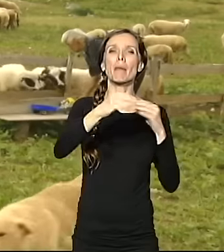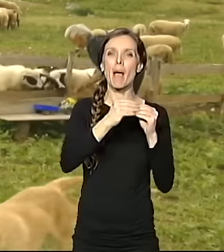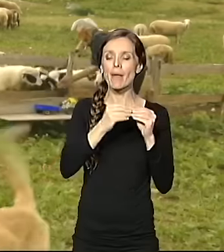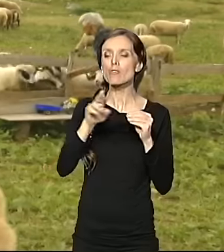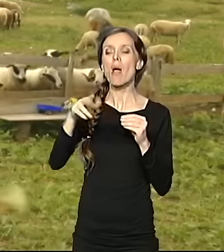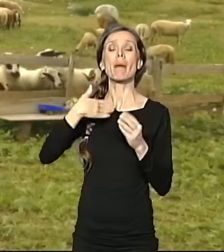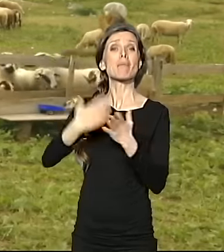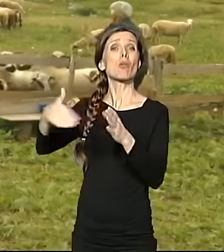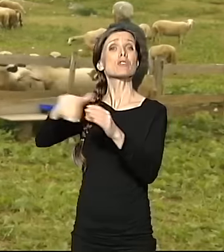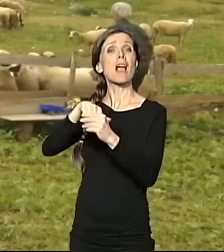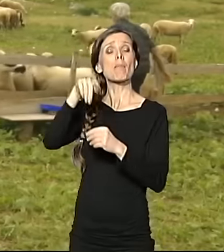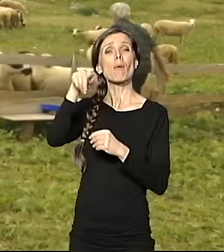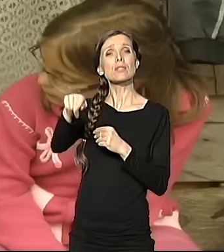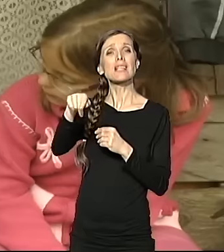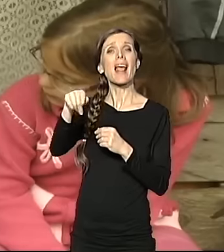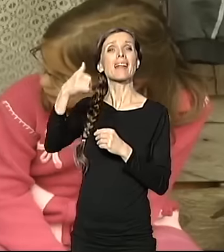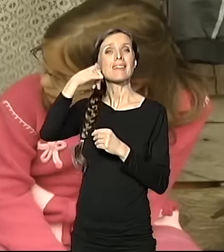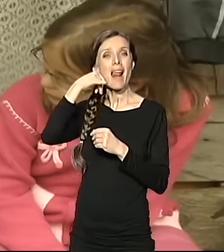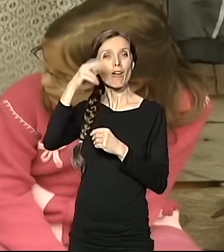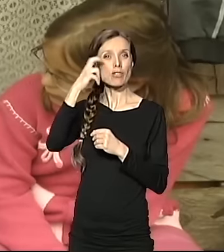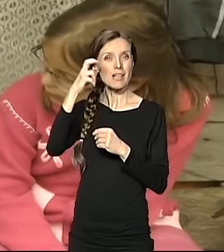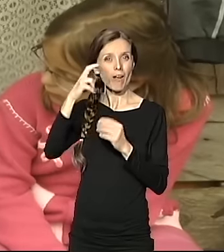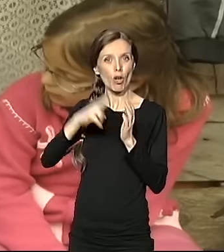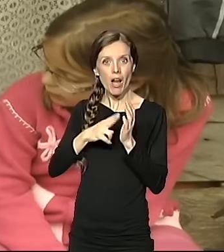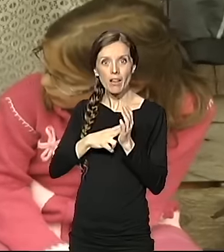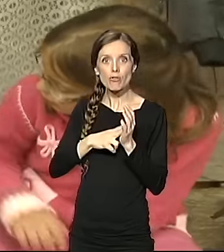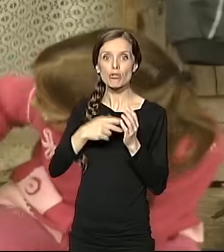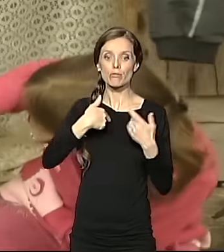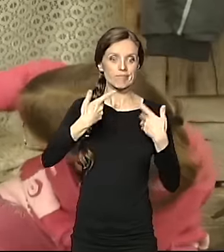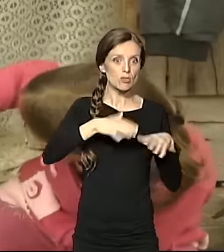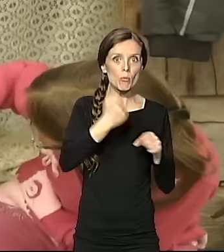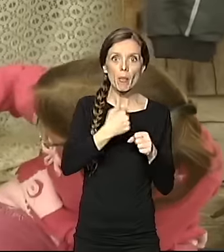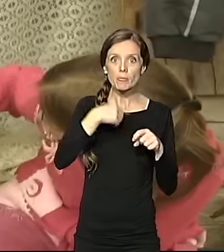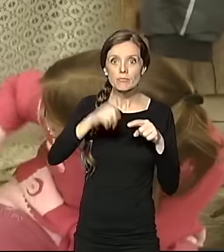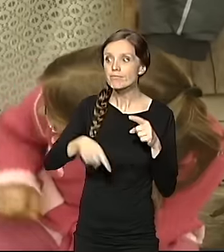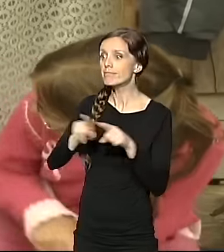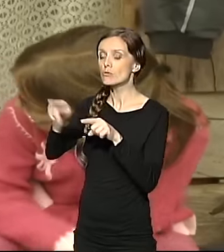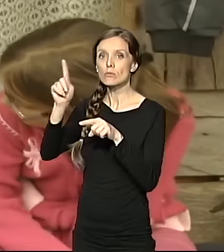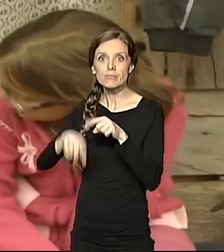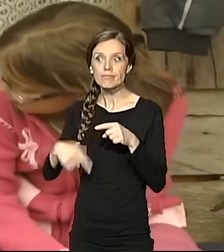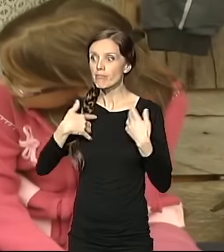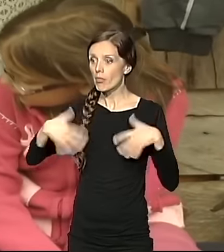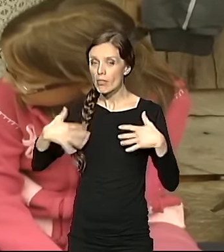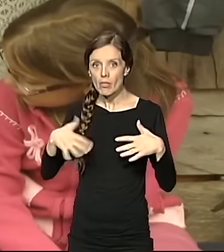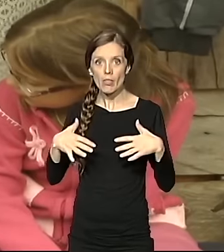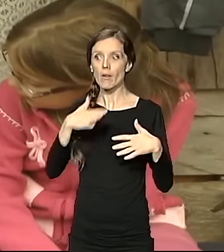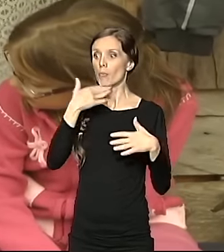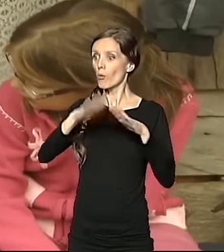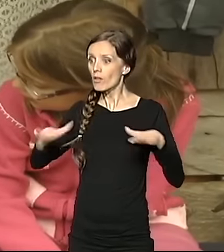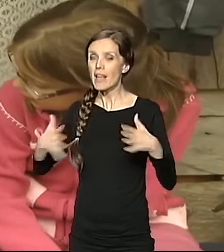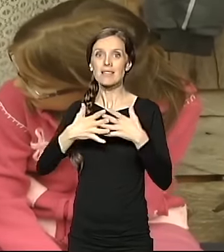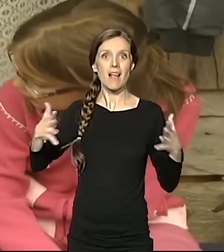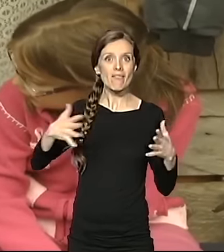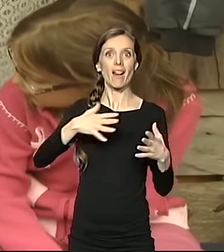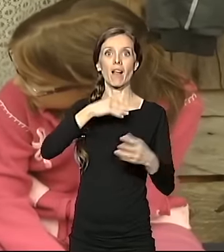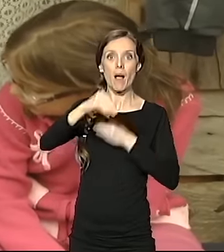Gora u Nikšiću. Ostao i ja bez posla, ostao i on. Velika djeca, dosta djece, velika porodica,